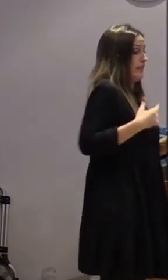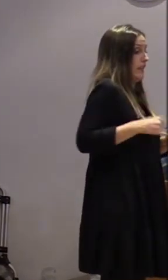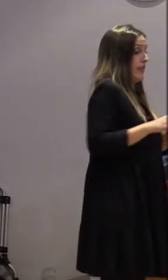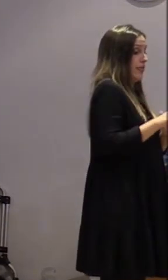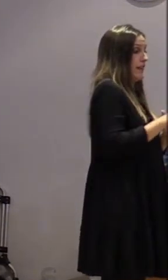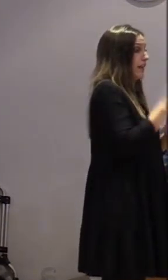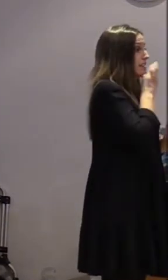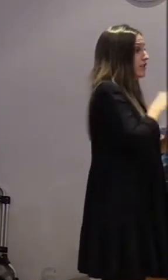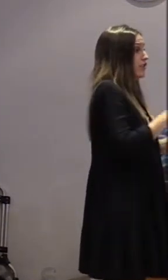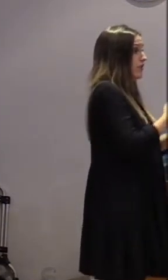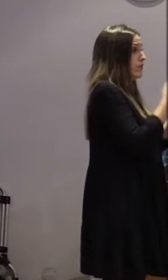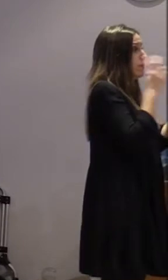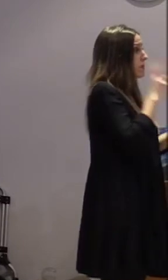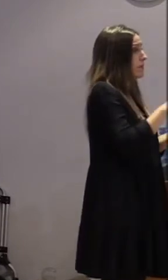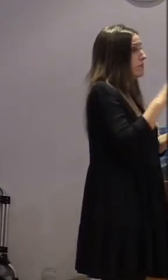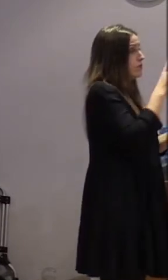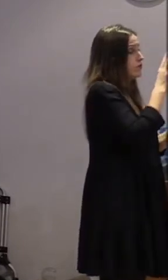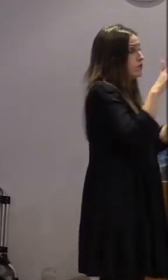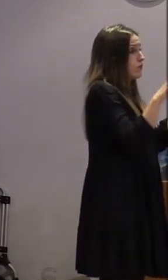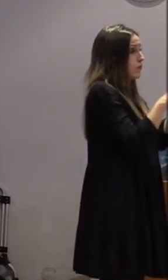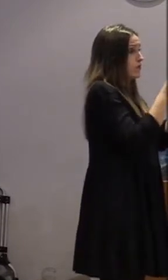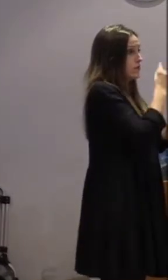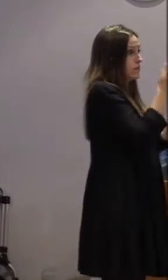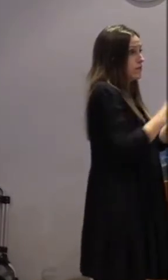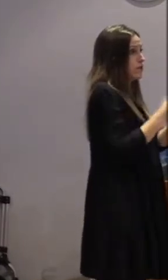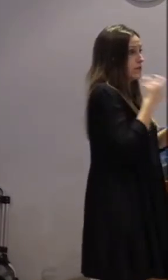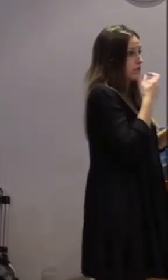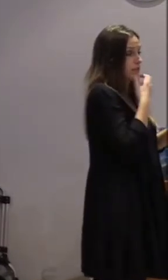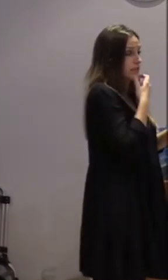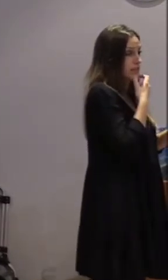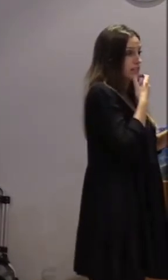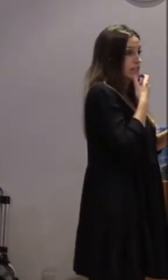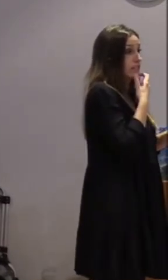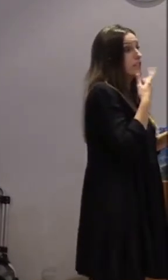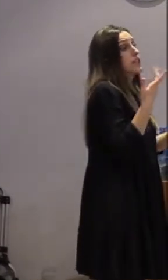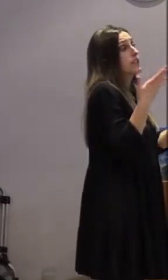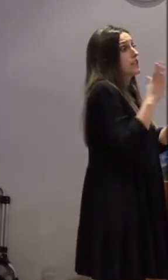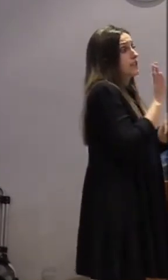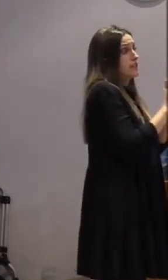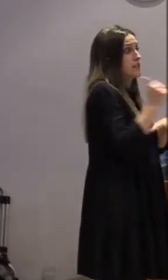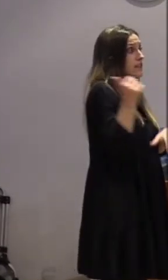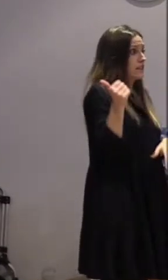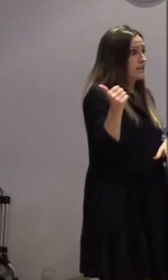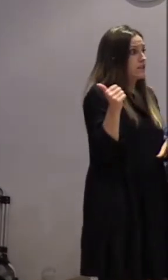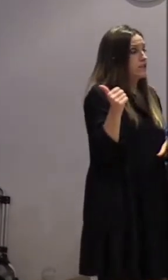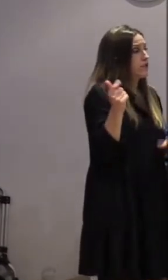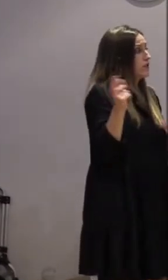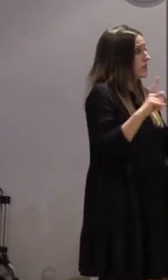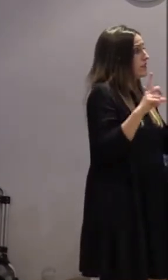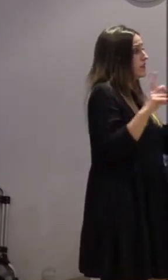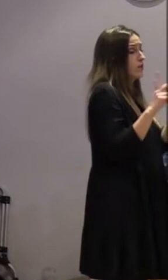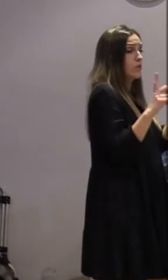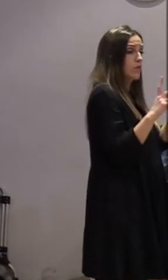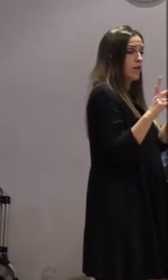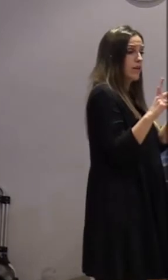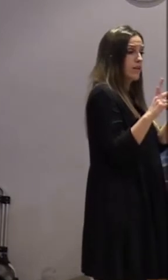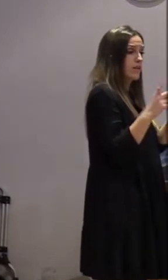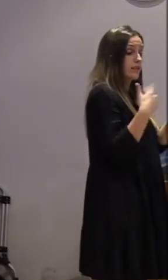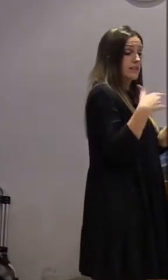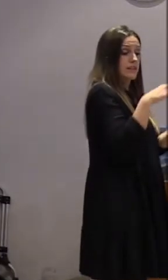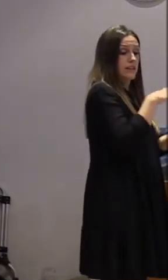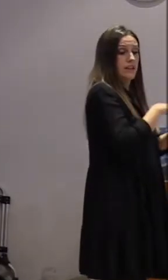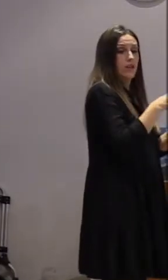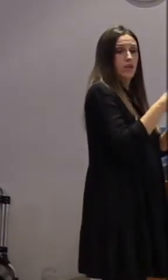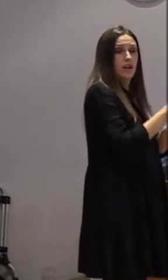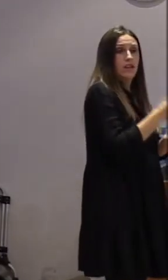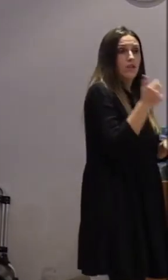también cuadros de pintores ingleses que retratan esa circunstancia, ¿no? Este cuadro está localizado en un lago